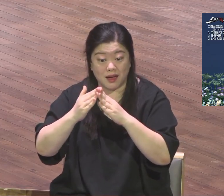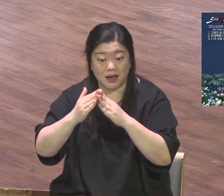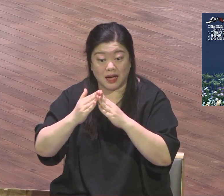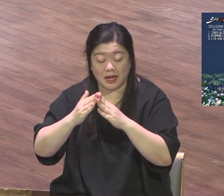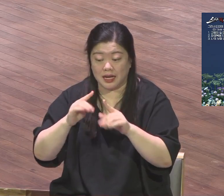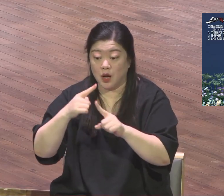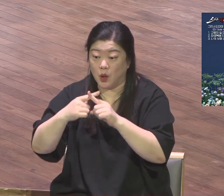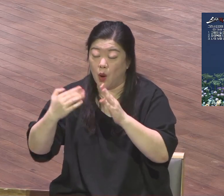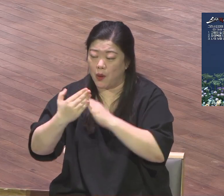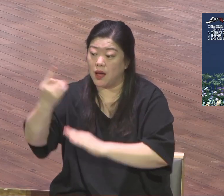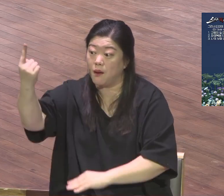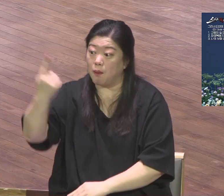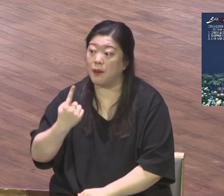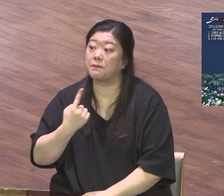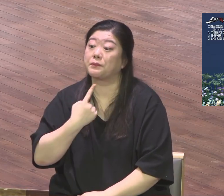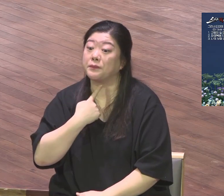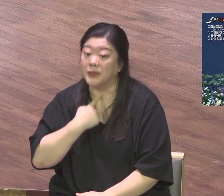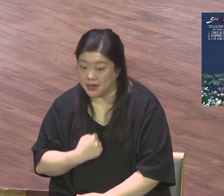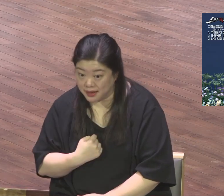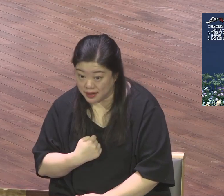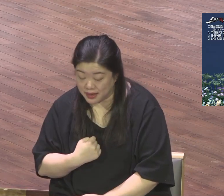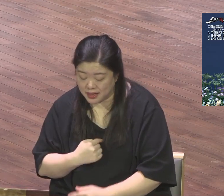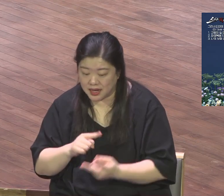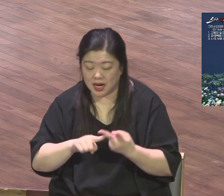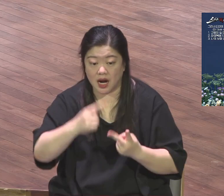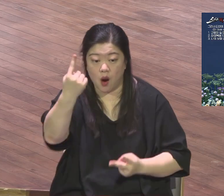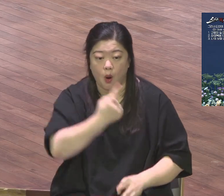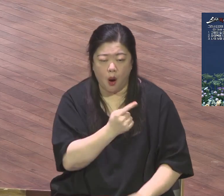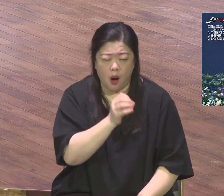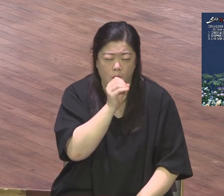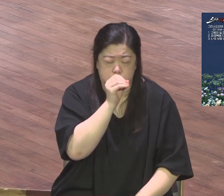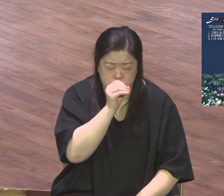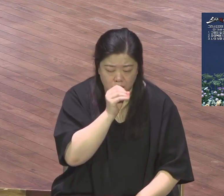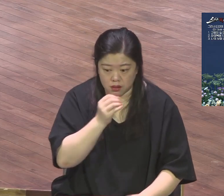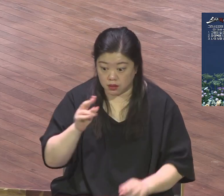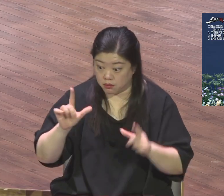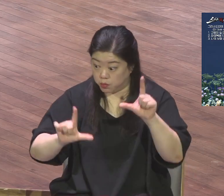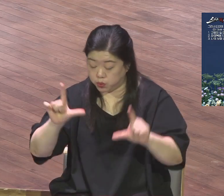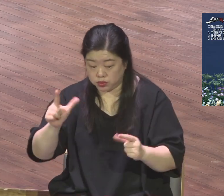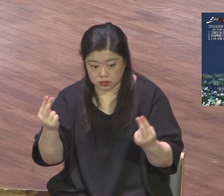사람하고 나와보지 않은 사람은 엄청난 차이가 있습니다.